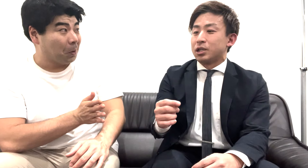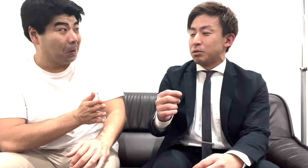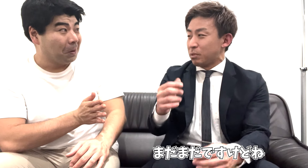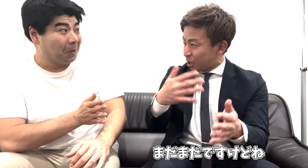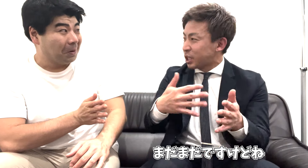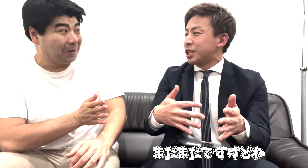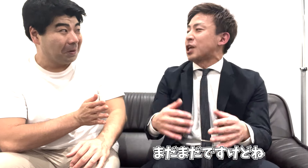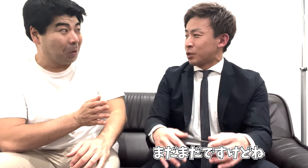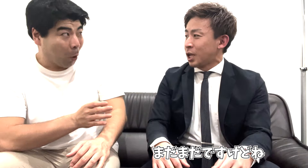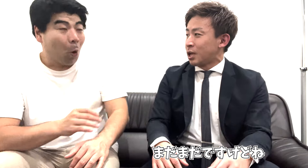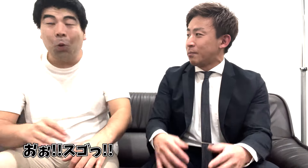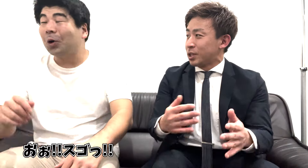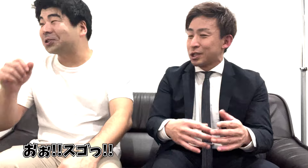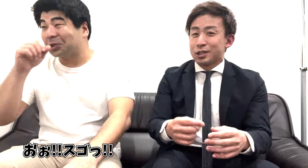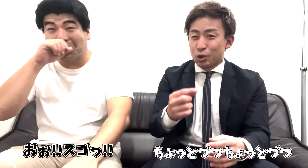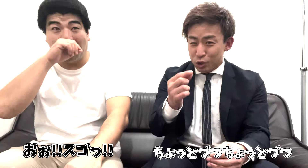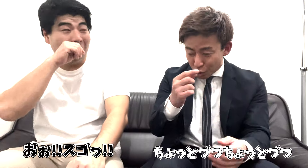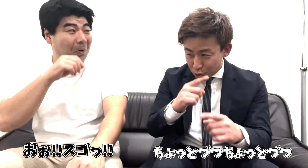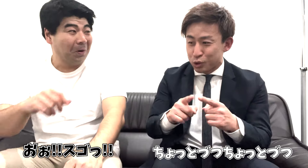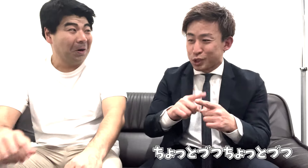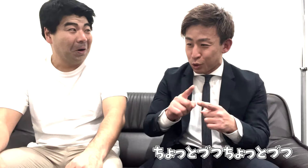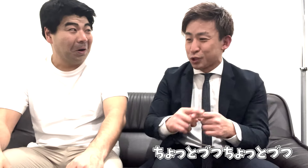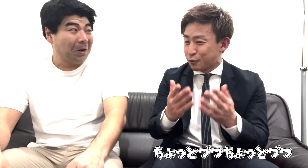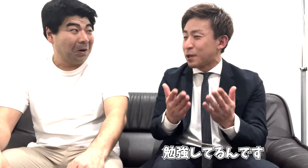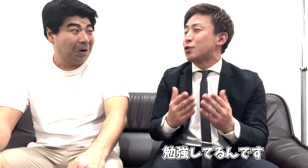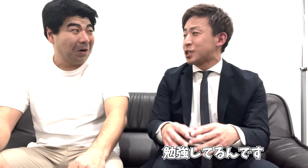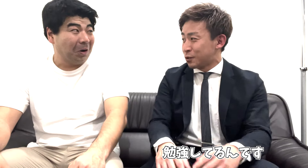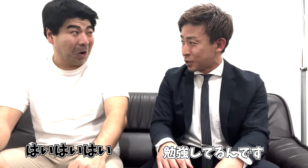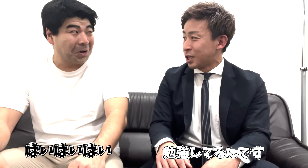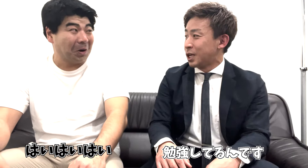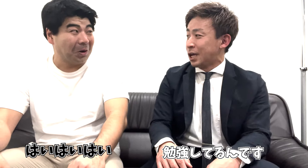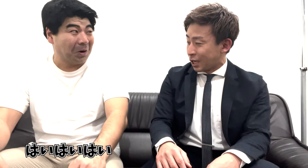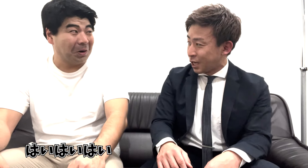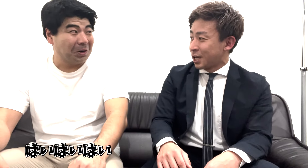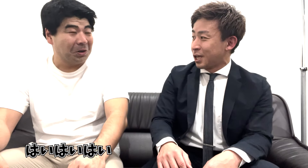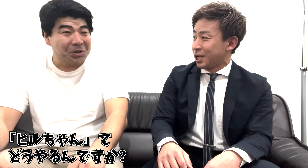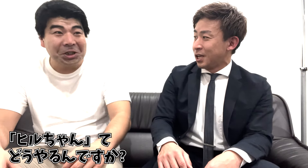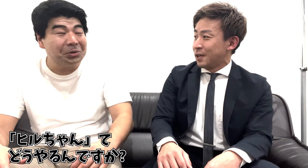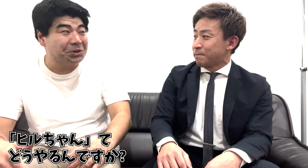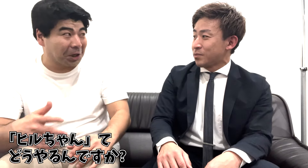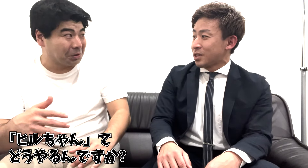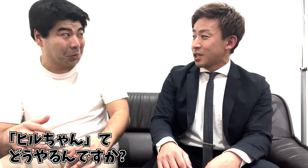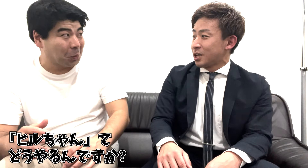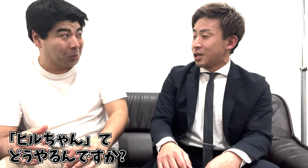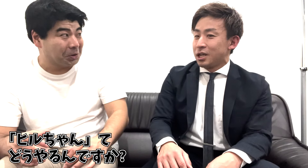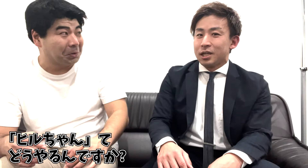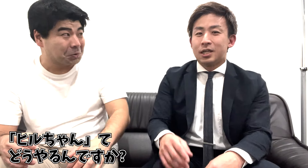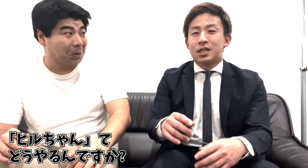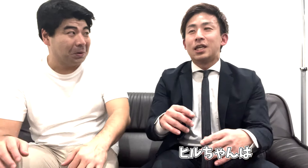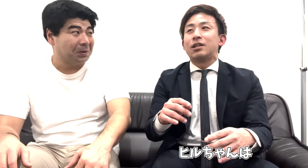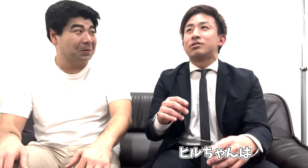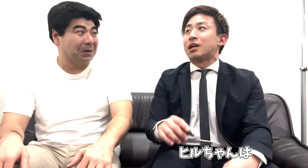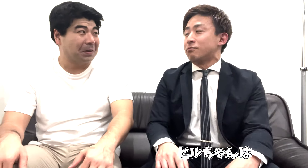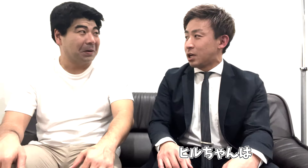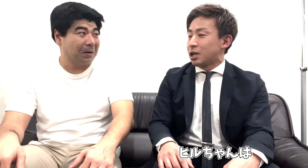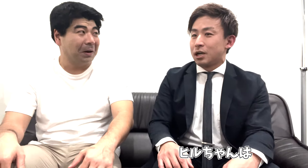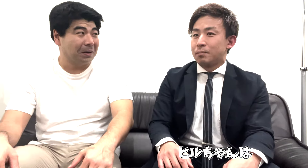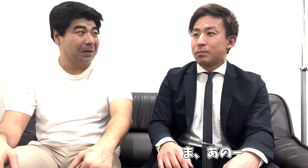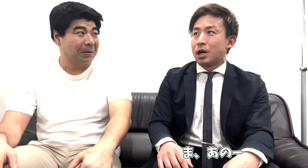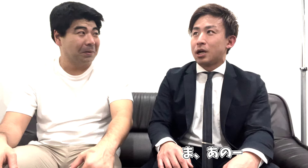まだまだですけどね。 おお、すごい。 ちょっとずつ勉強してるん で。はいはいはい、 はい、 ヒルちゃんってどうやるん ですか。ヒルちゃんは、はい、まあ、あ